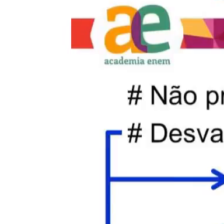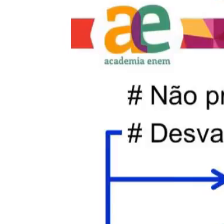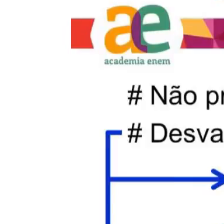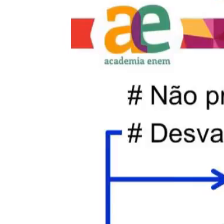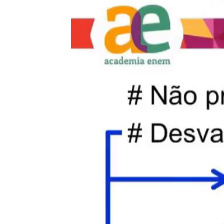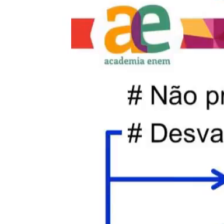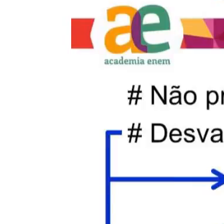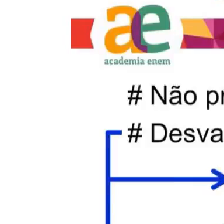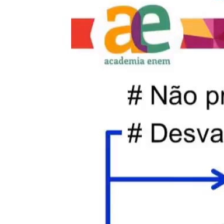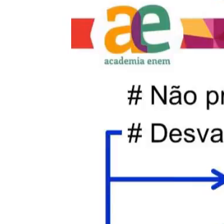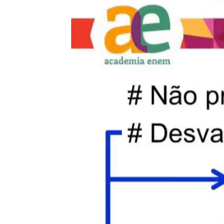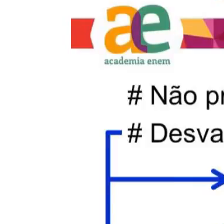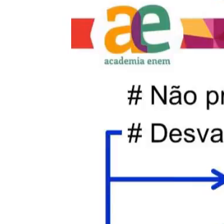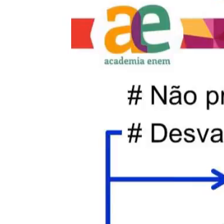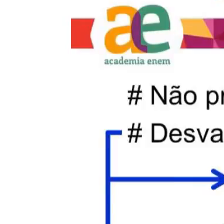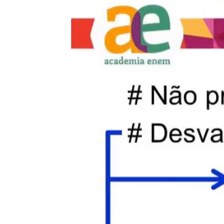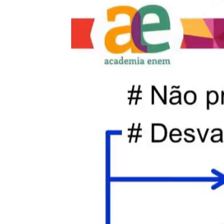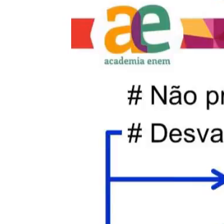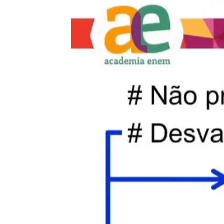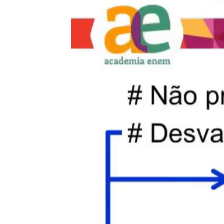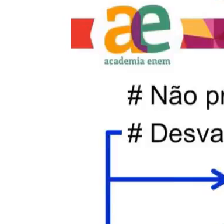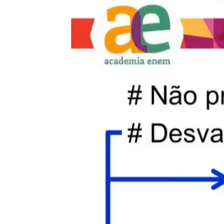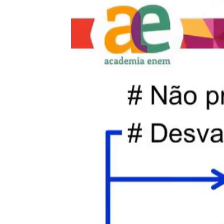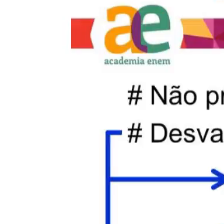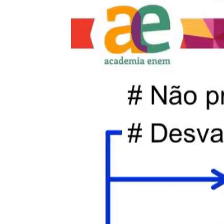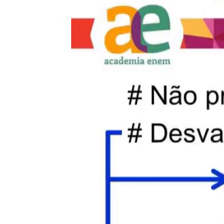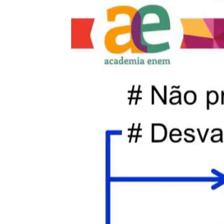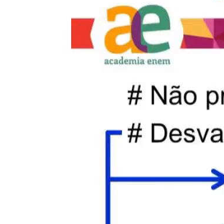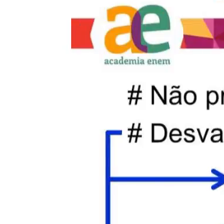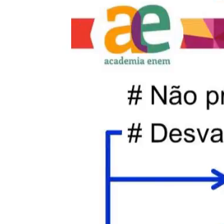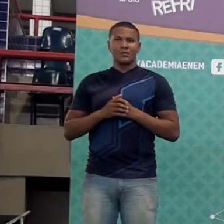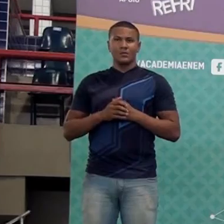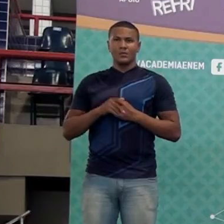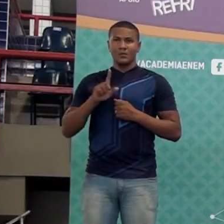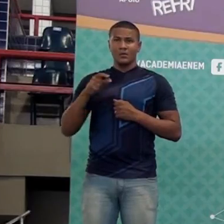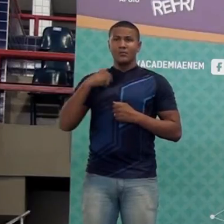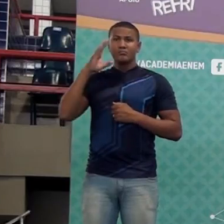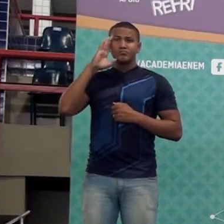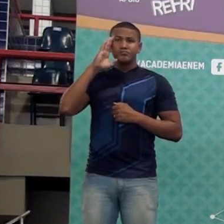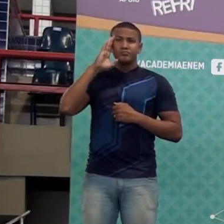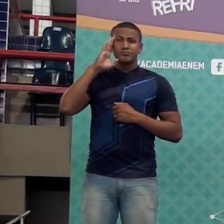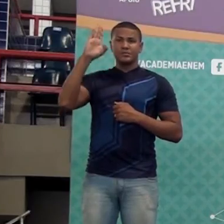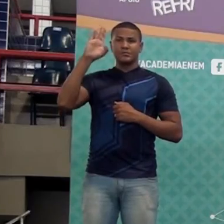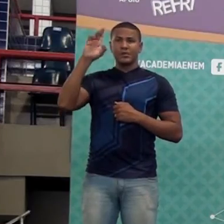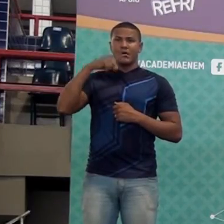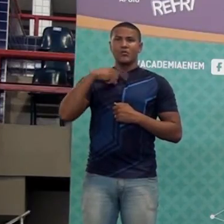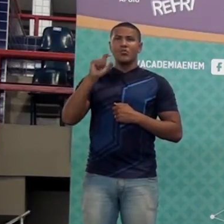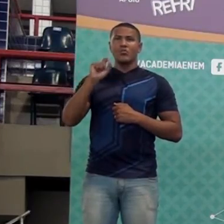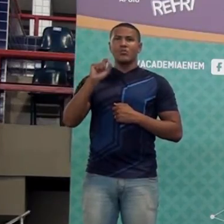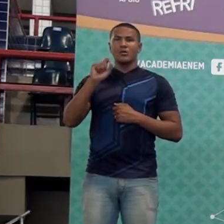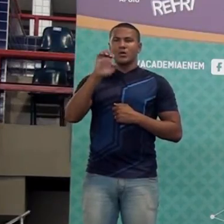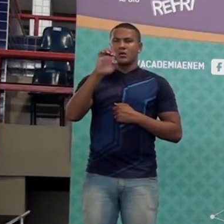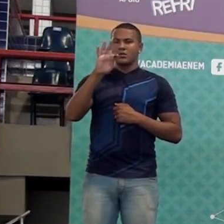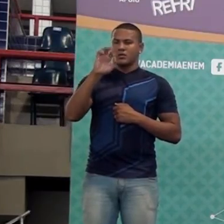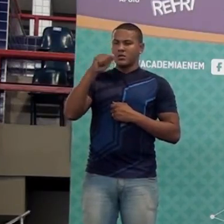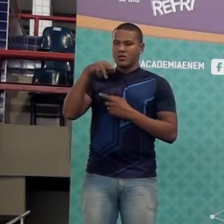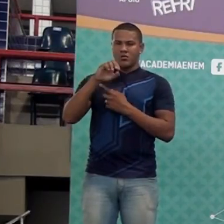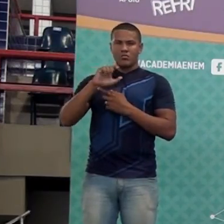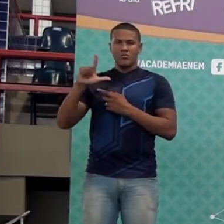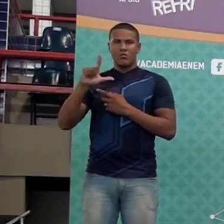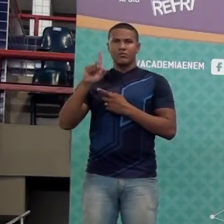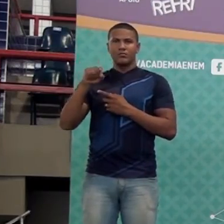aos resíduos. Quais são os resíduos principais do etanol? O bagaço da cana-de-açúcar e a folha